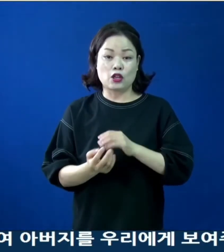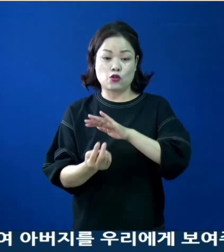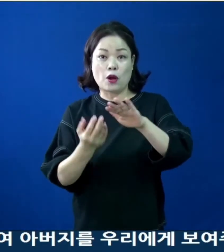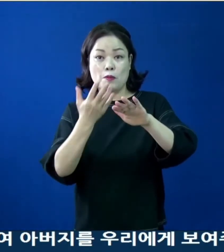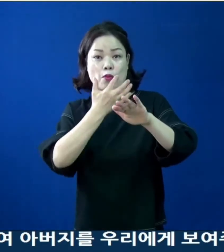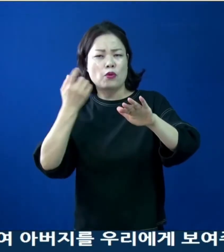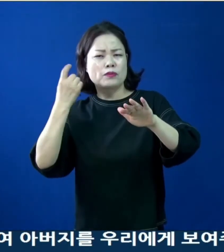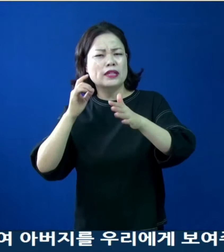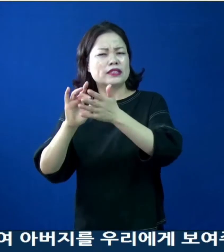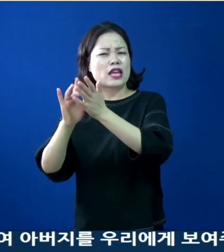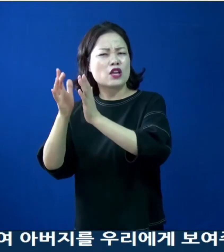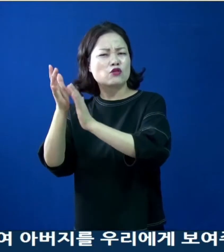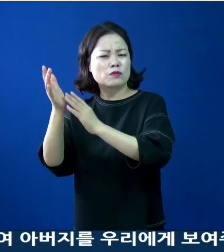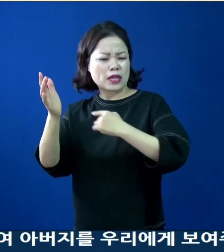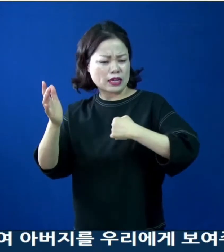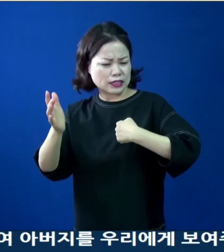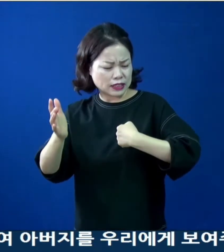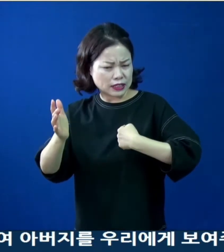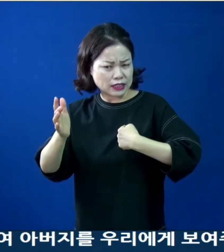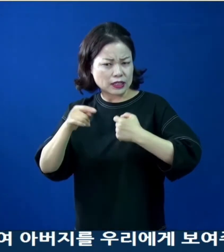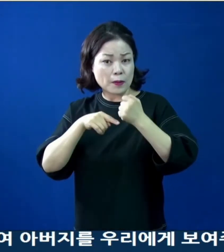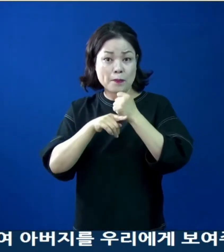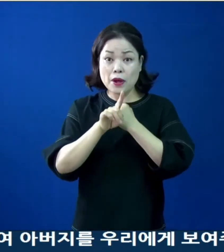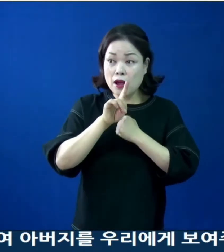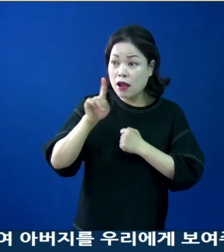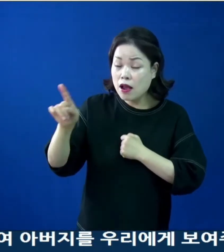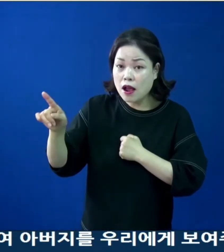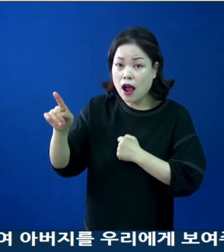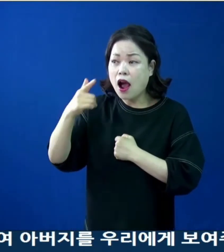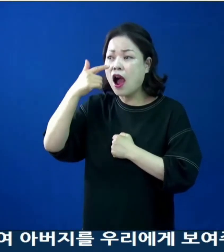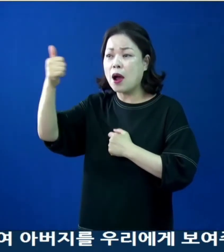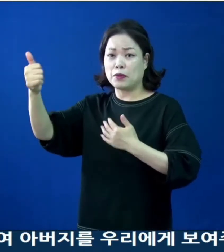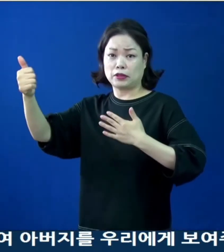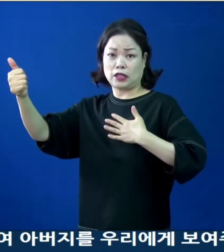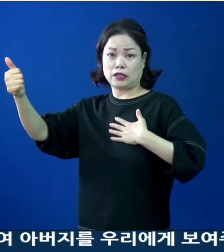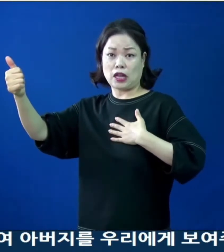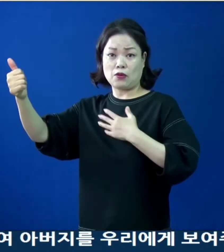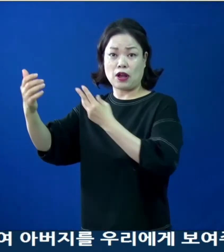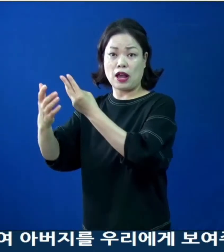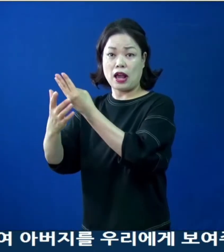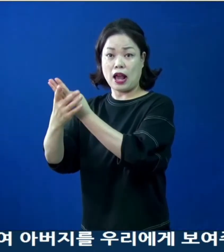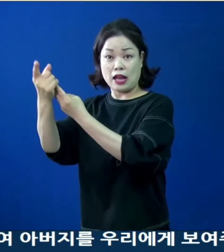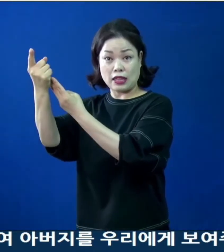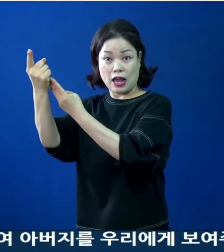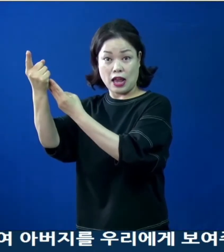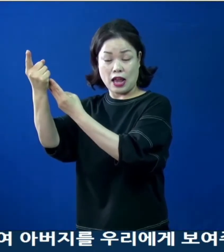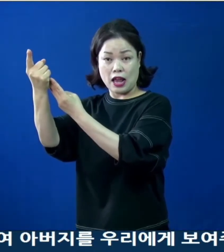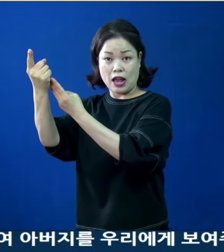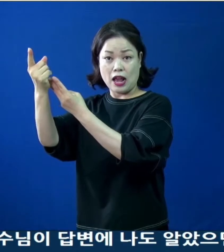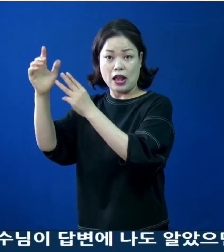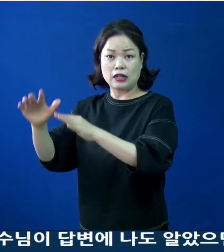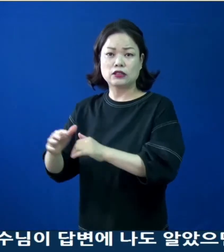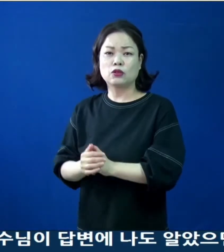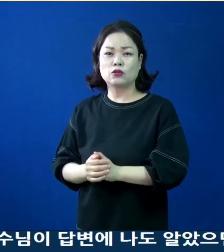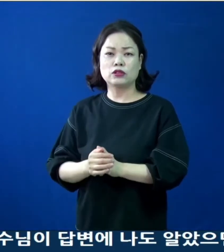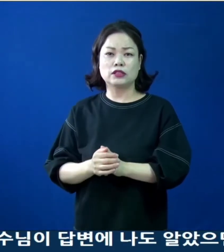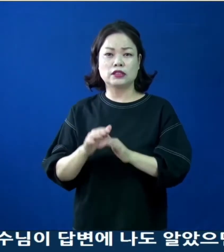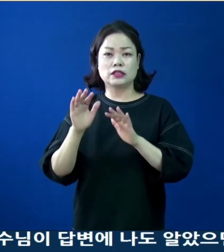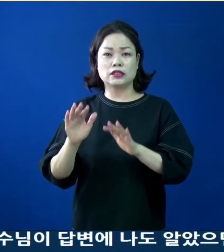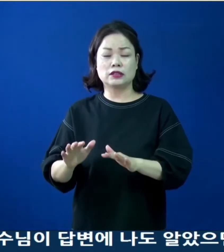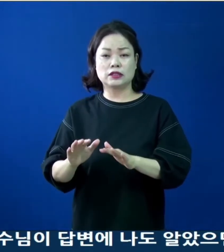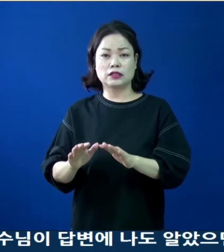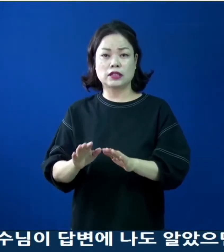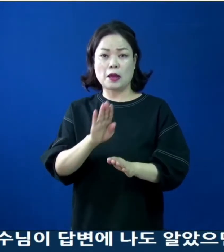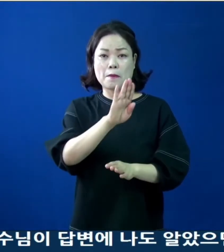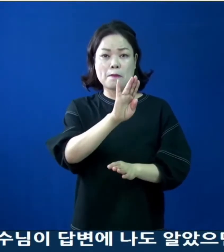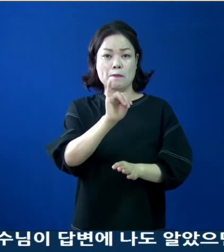요한복음에 예수님이 자기 자신을 정의하시면서 아버지와 나는 하나다라고 정의하시면, 오늘 우리가 읽은 본문에서